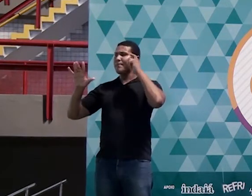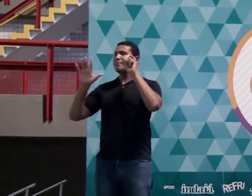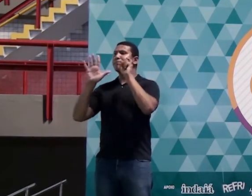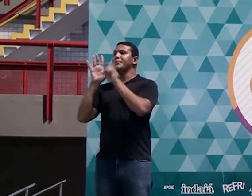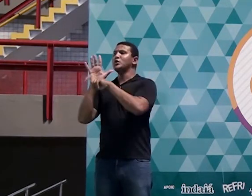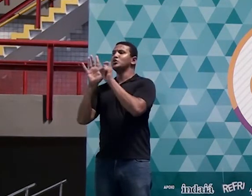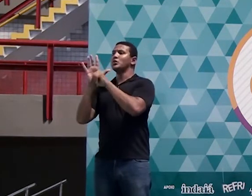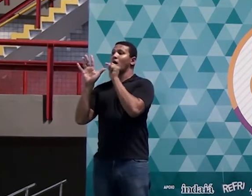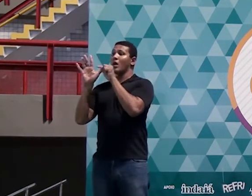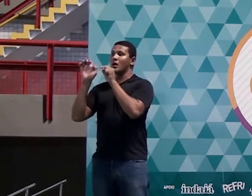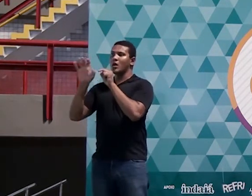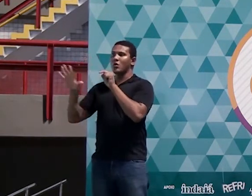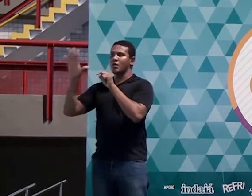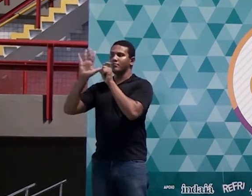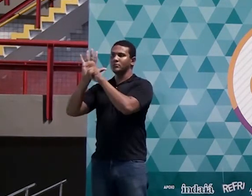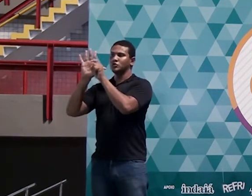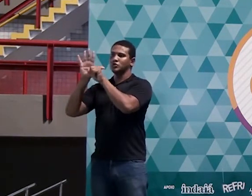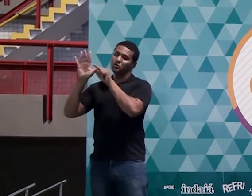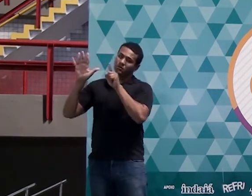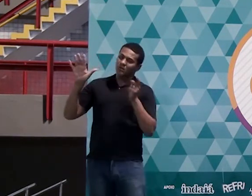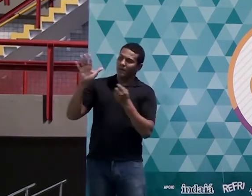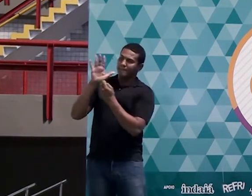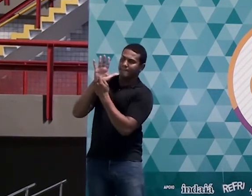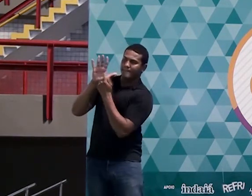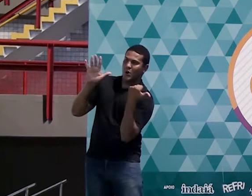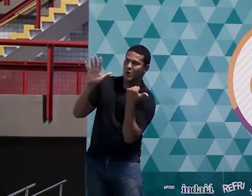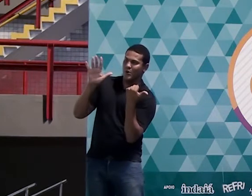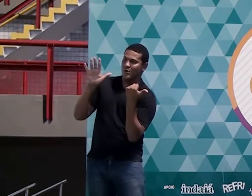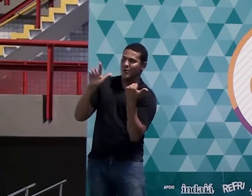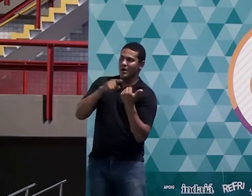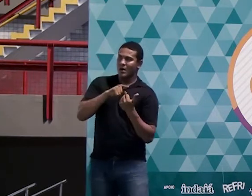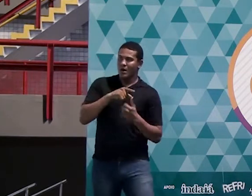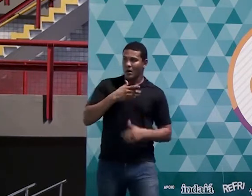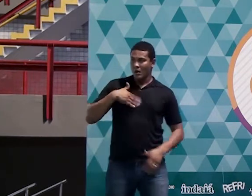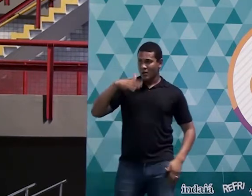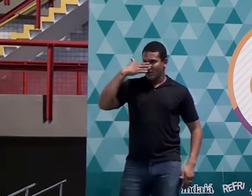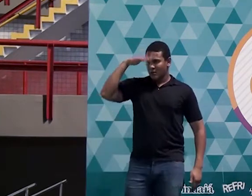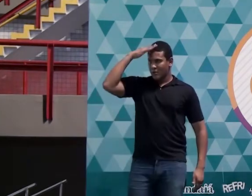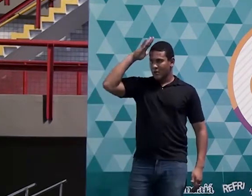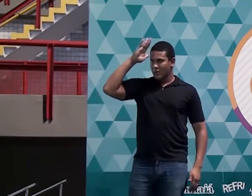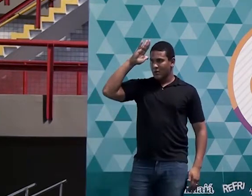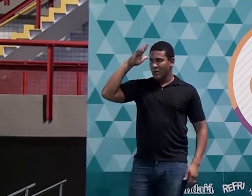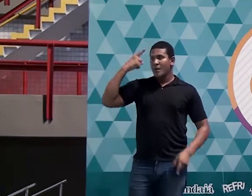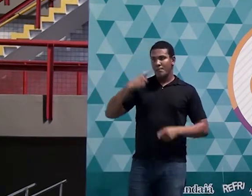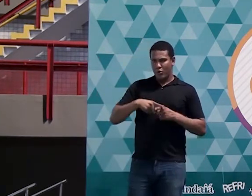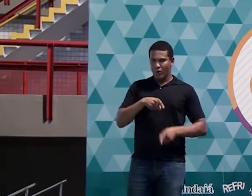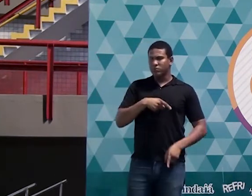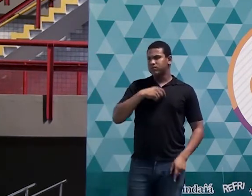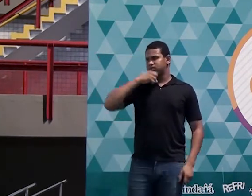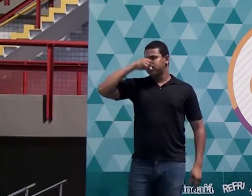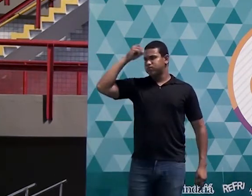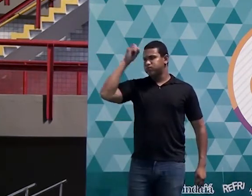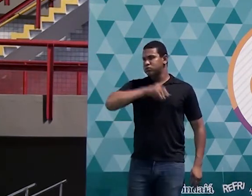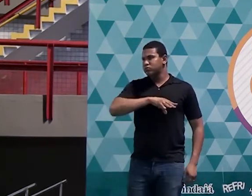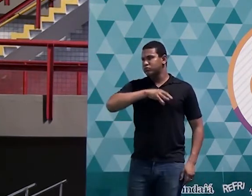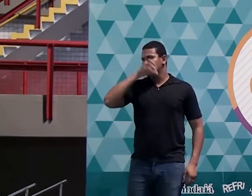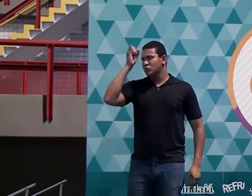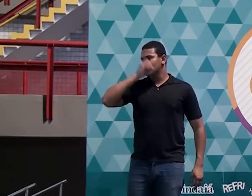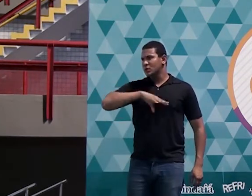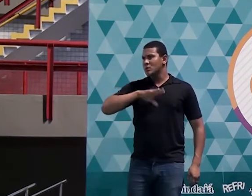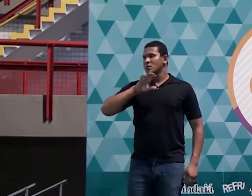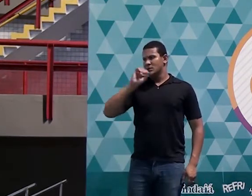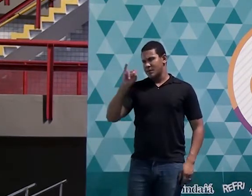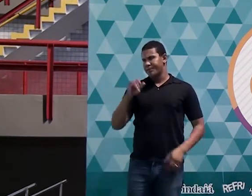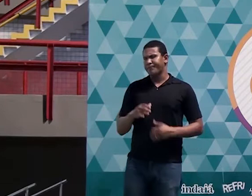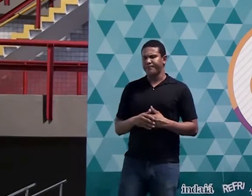porque existem pessoas que são extremamente violentas. Se você diz para as